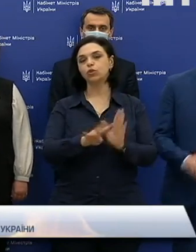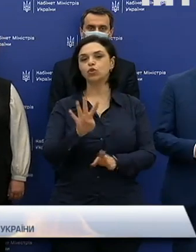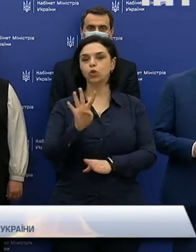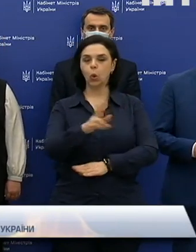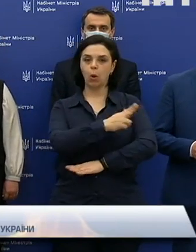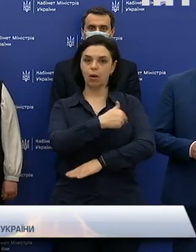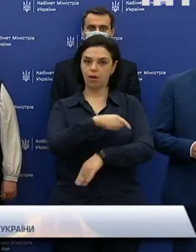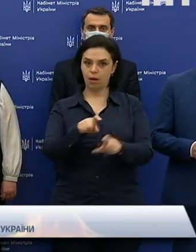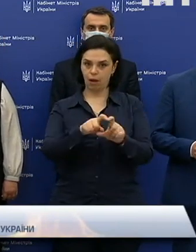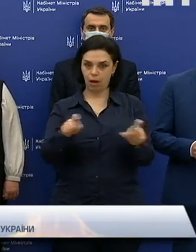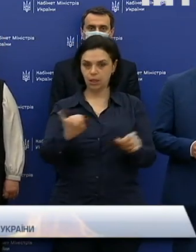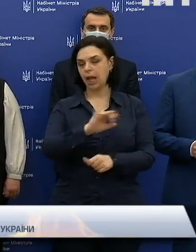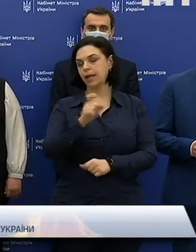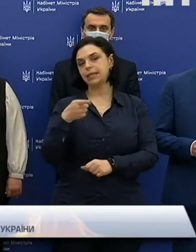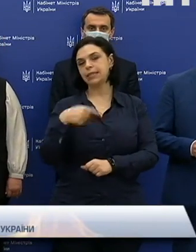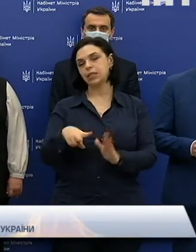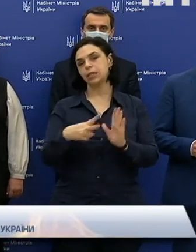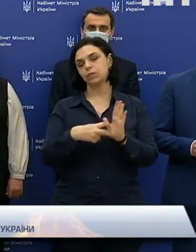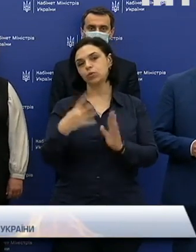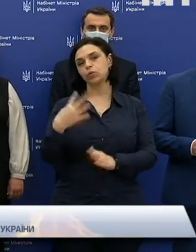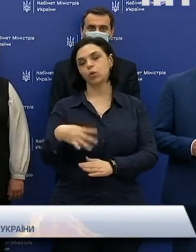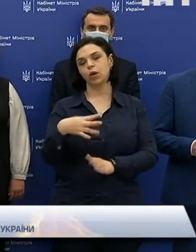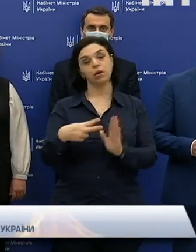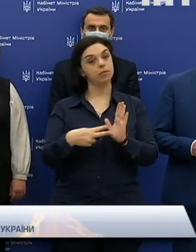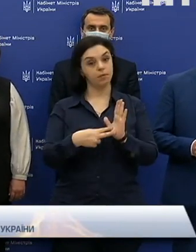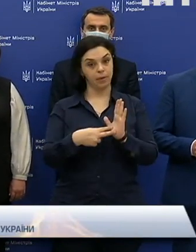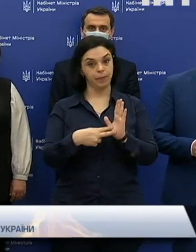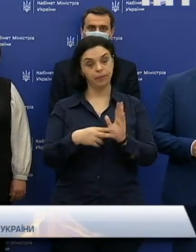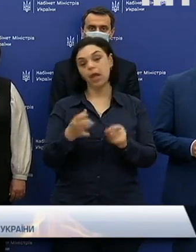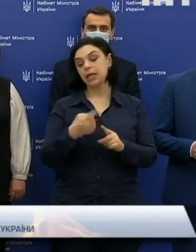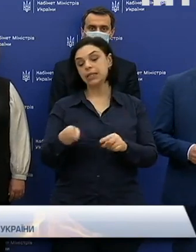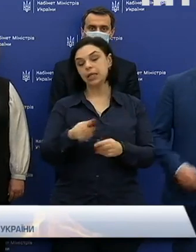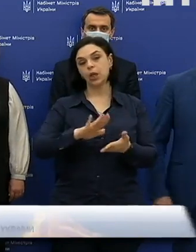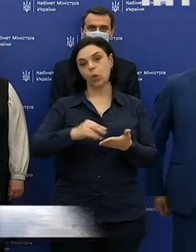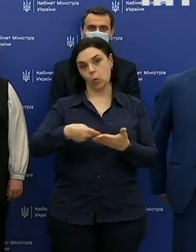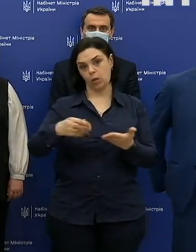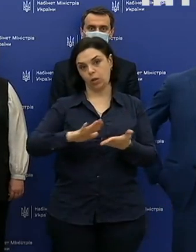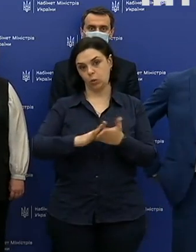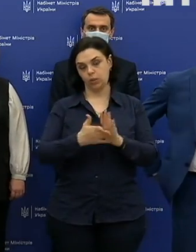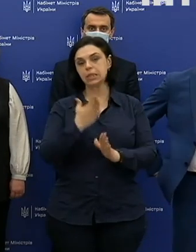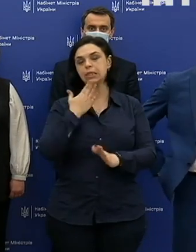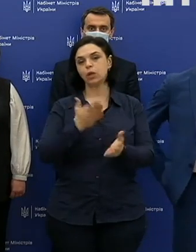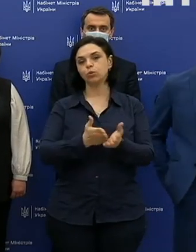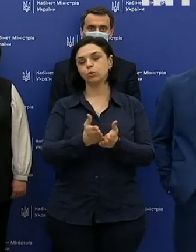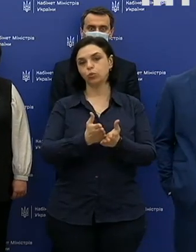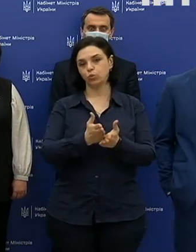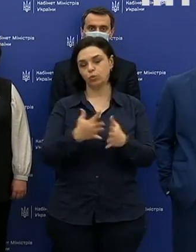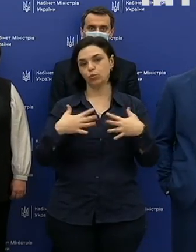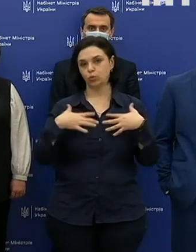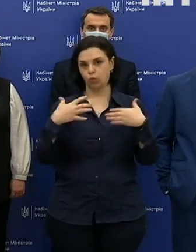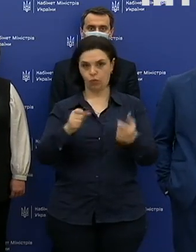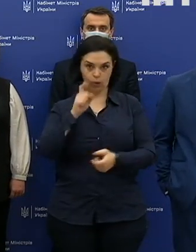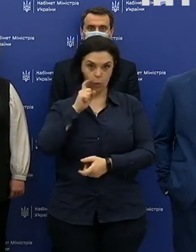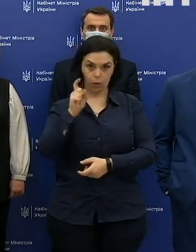984 лікарнях із 1747, з які уклали договір з Національною службою